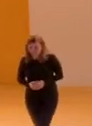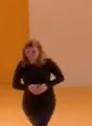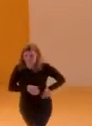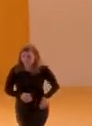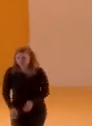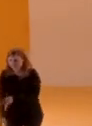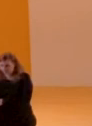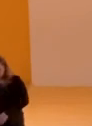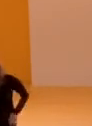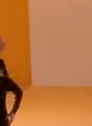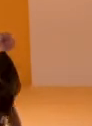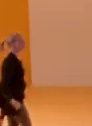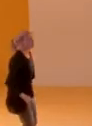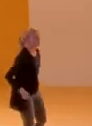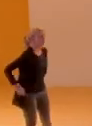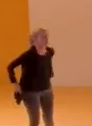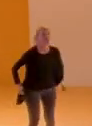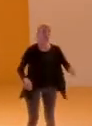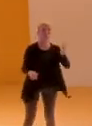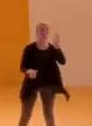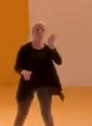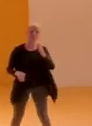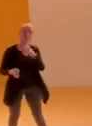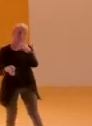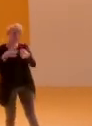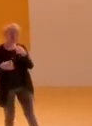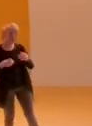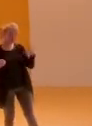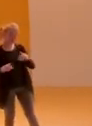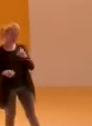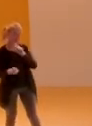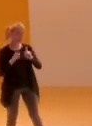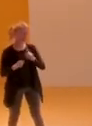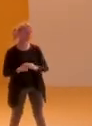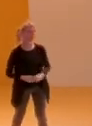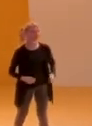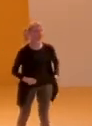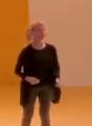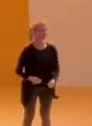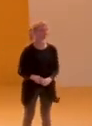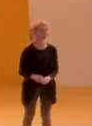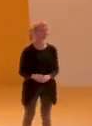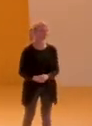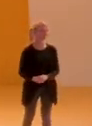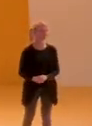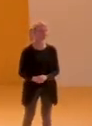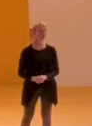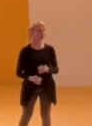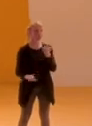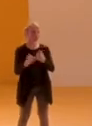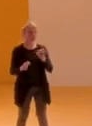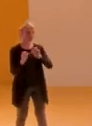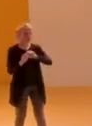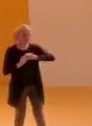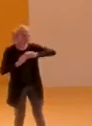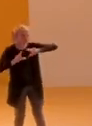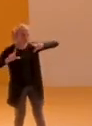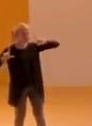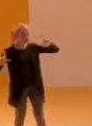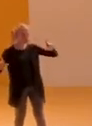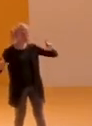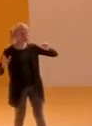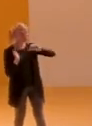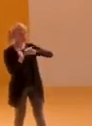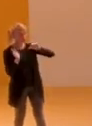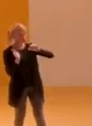jak będziecie chcieli państwo to możemy o tym trochę w sekcji pytań porozmawiać natomiast jakbyśmy zrobili taki Zoom tutaj sobie do środka